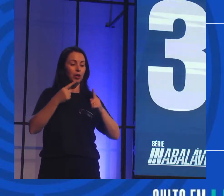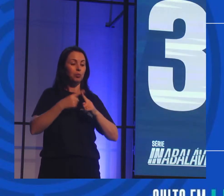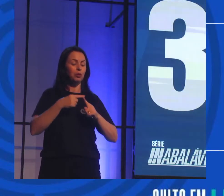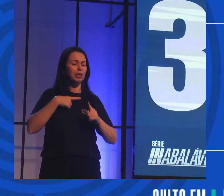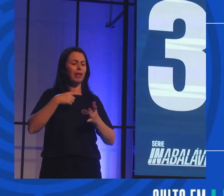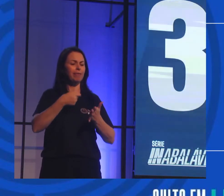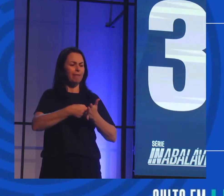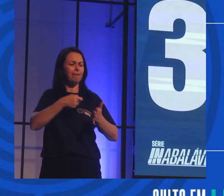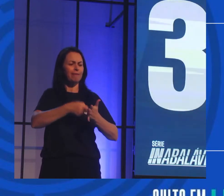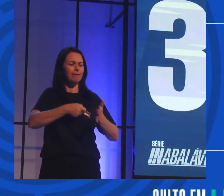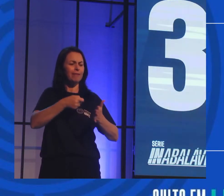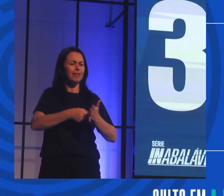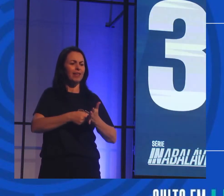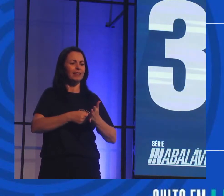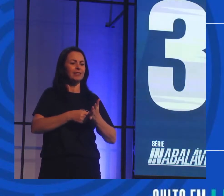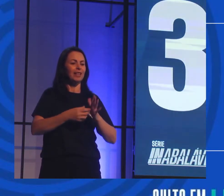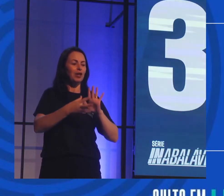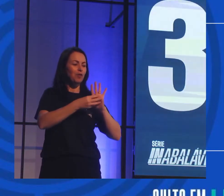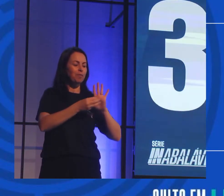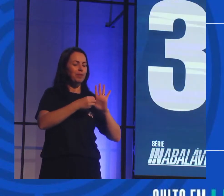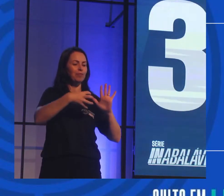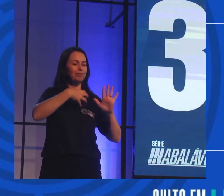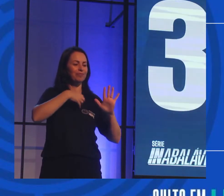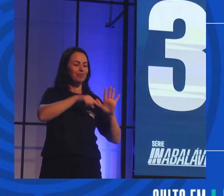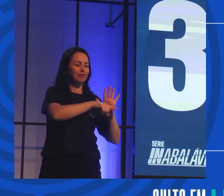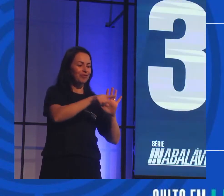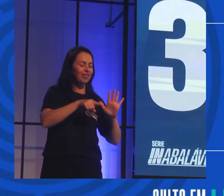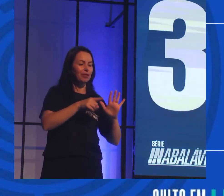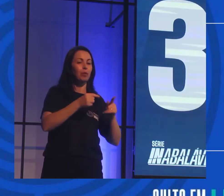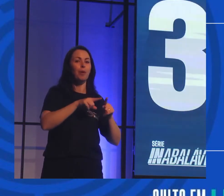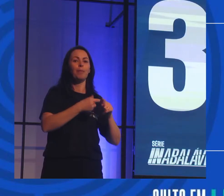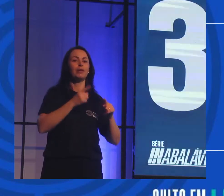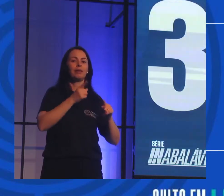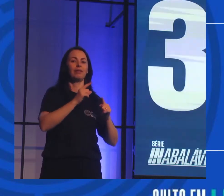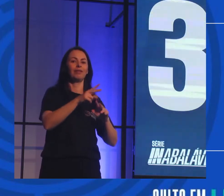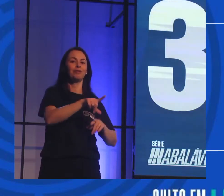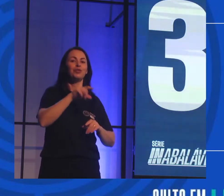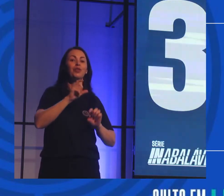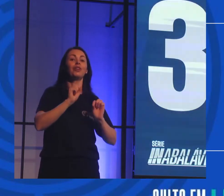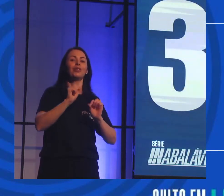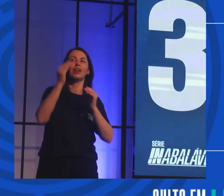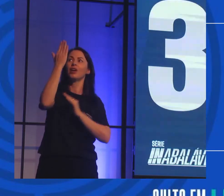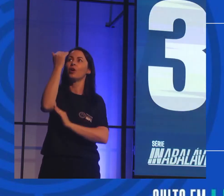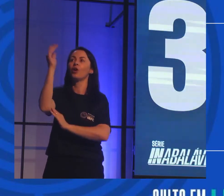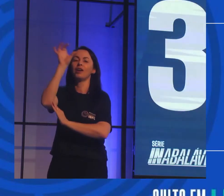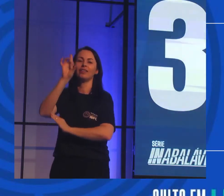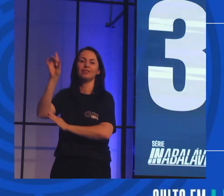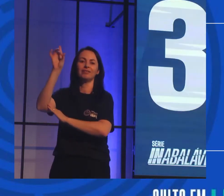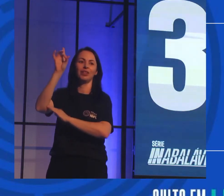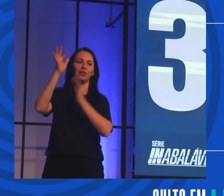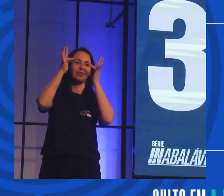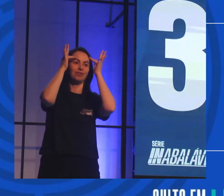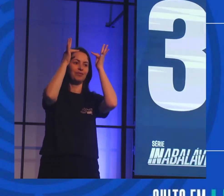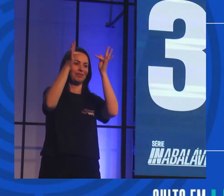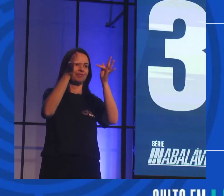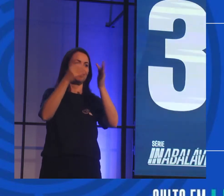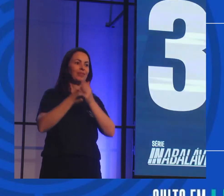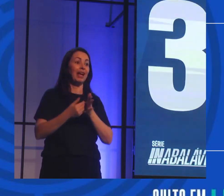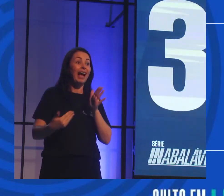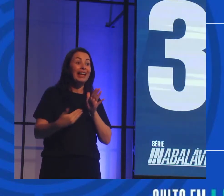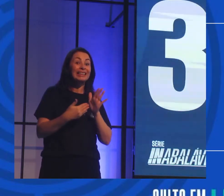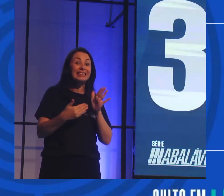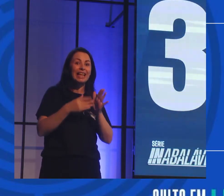doutrinado, ele escolheu honrar a Deus e ser fiel, apesar da iminente morte. Ele ora a